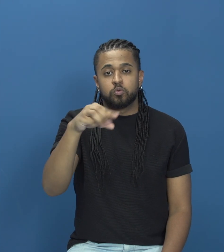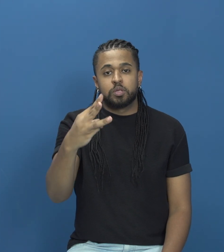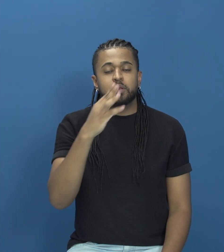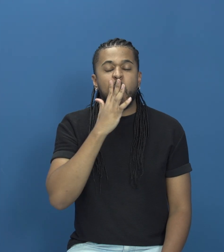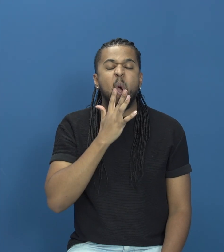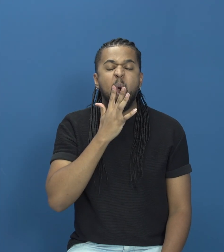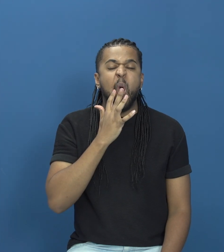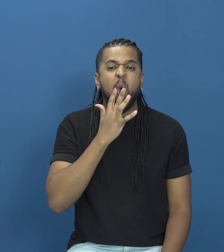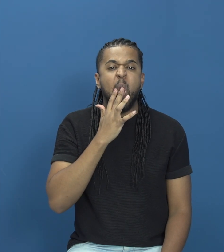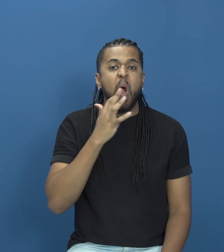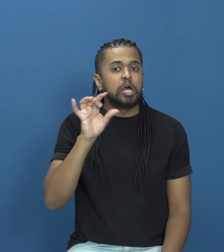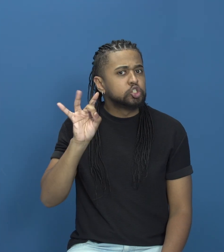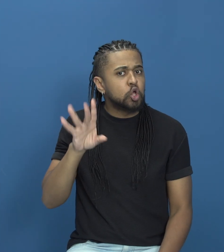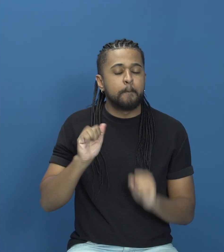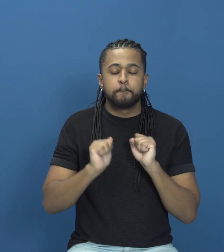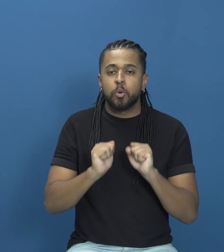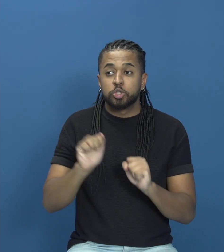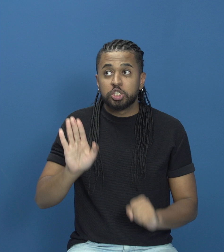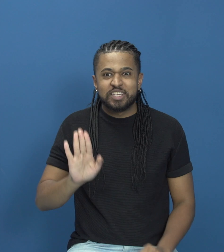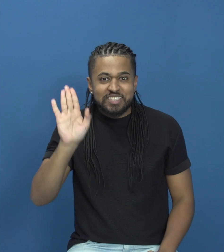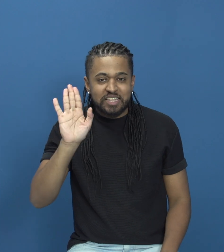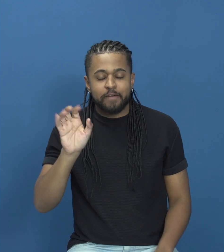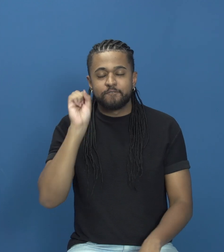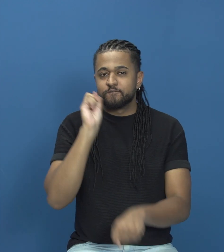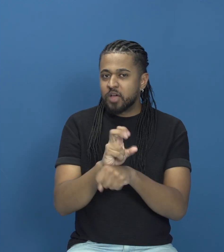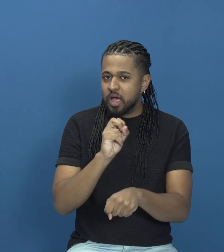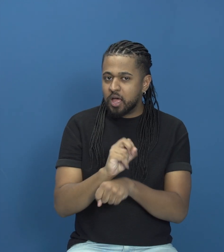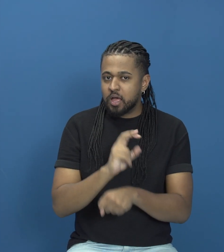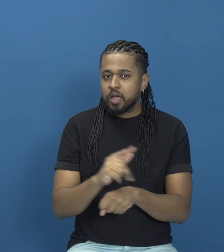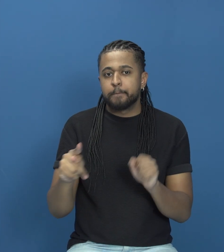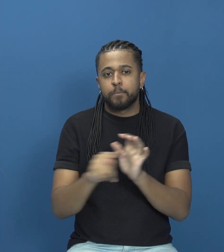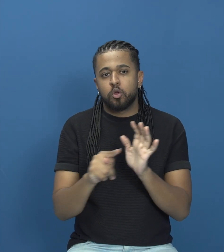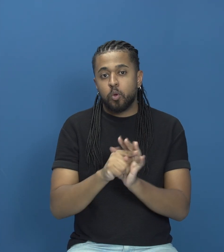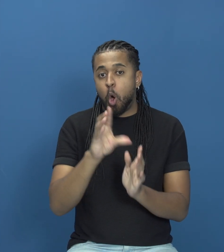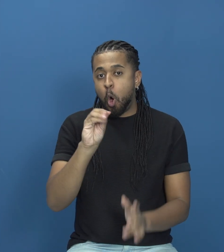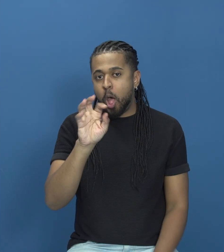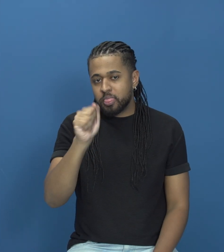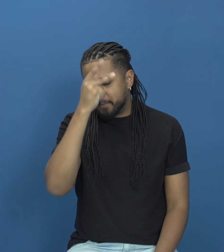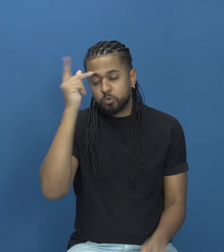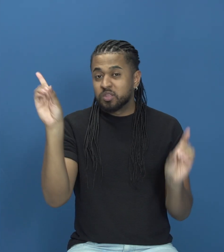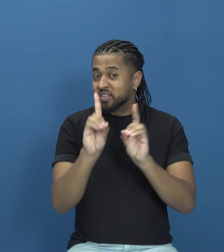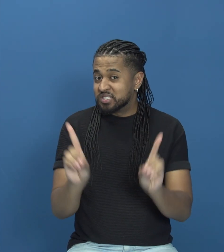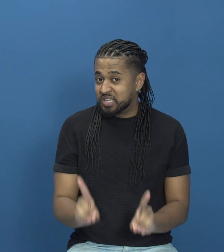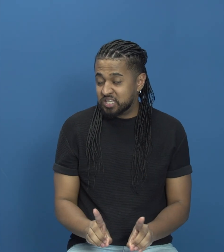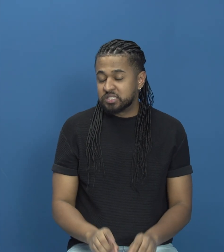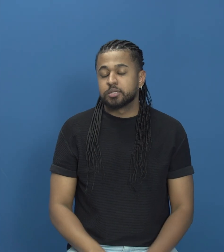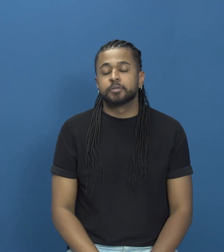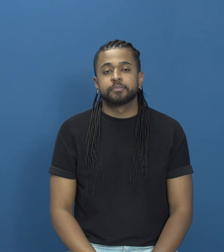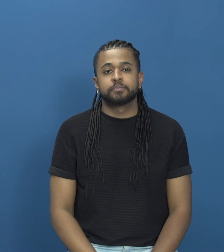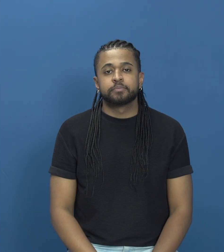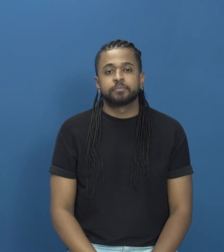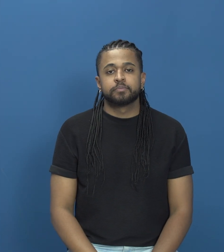11.9.3. Somente poderá se candidatar às vagas reservadas às pessoas com deficiência, abre